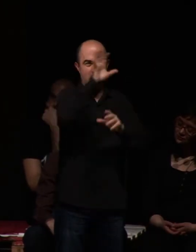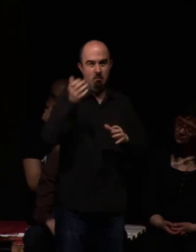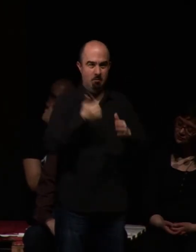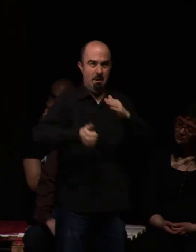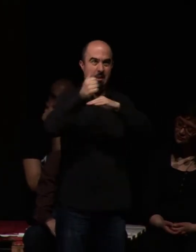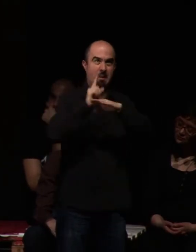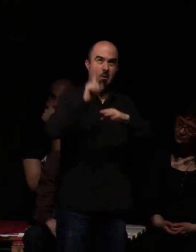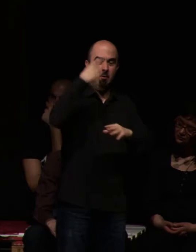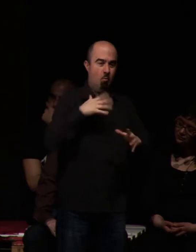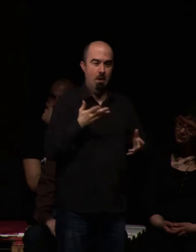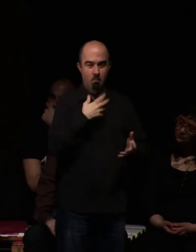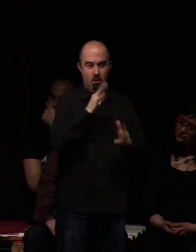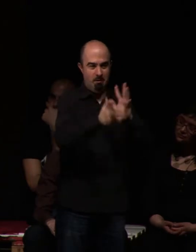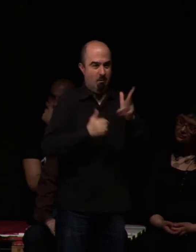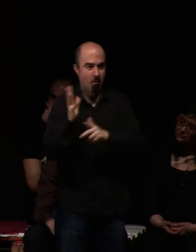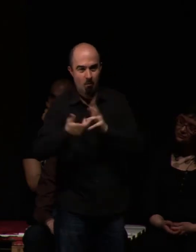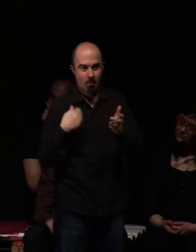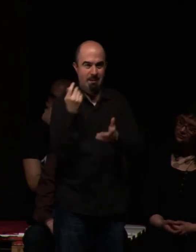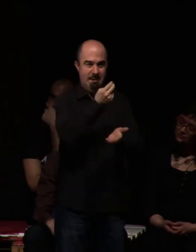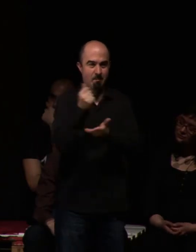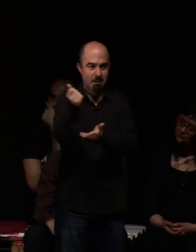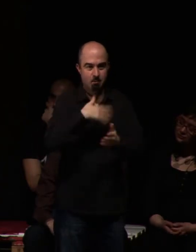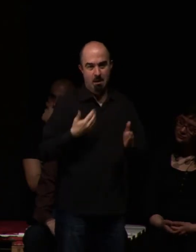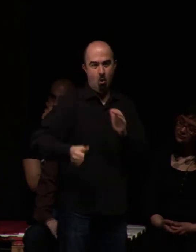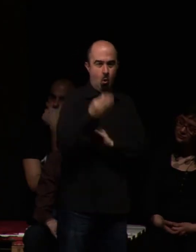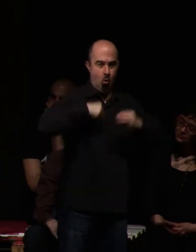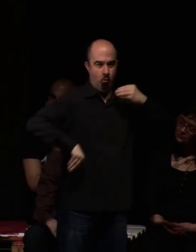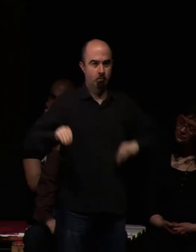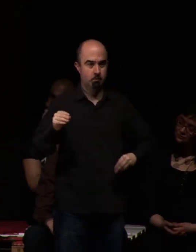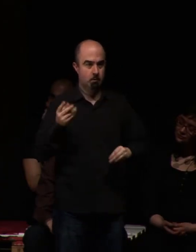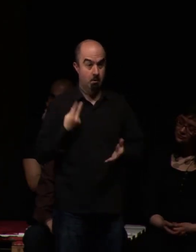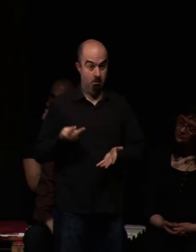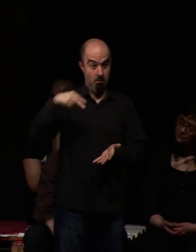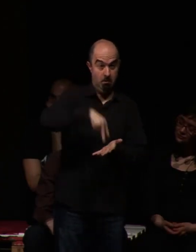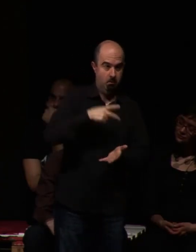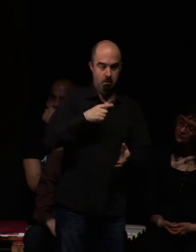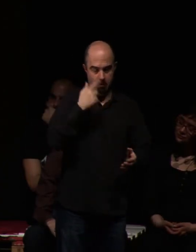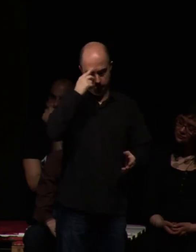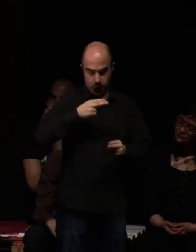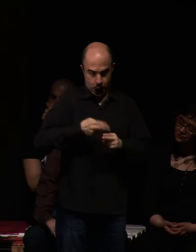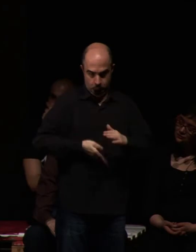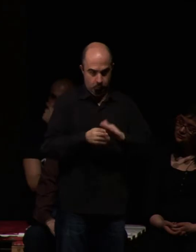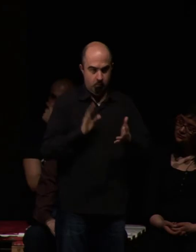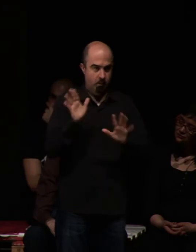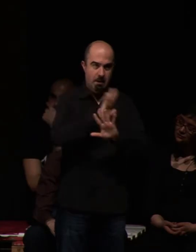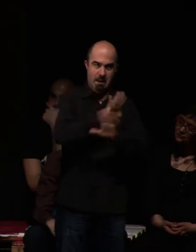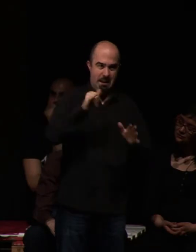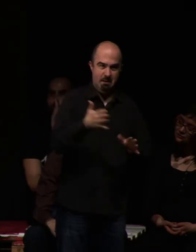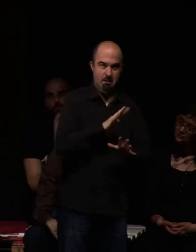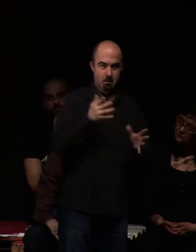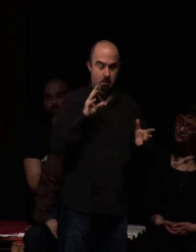dels carronyaires i per la metàstasi de la corrupció. Dempeus i tossudament alçats i enmig del